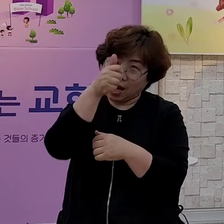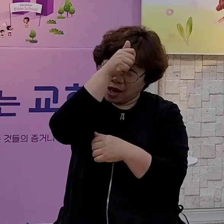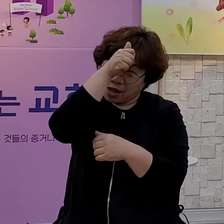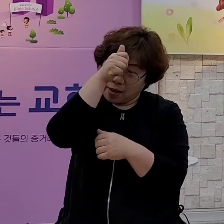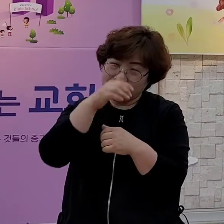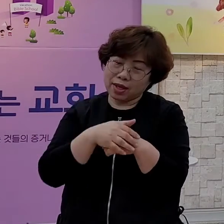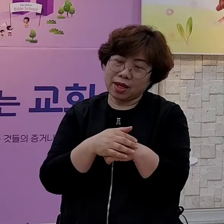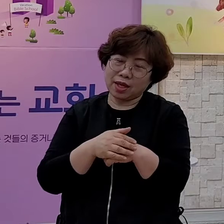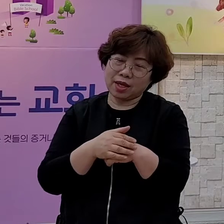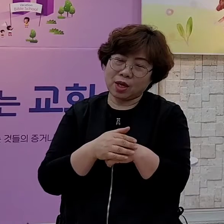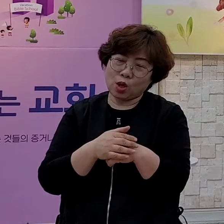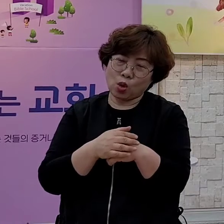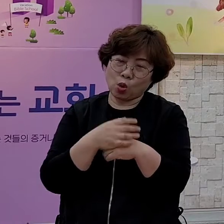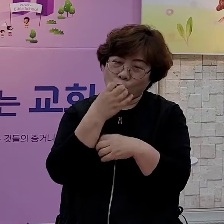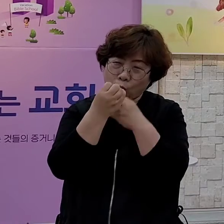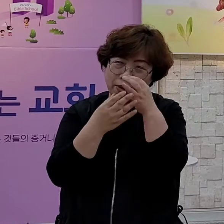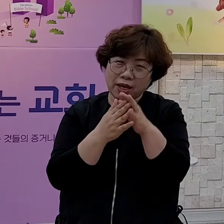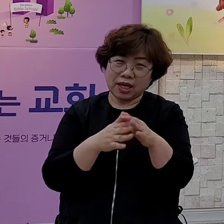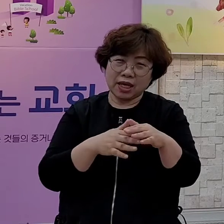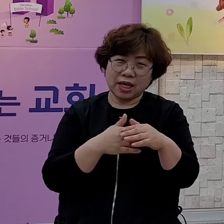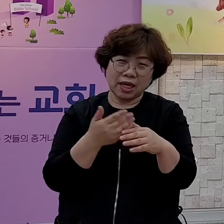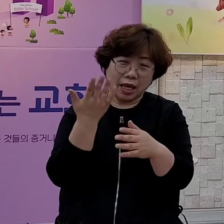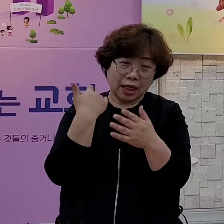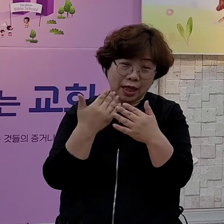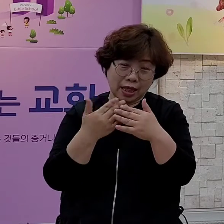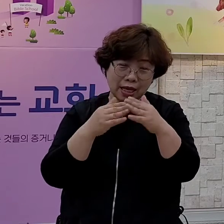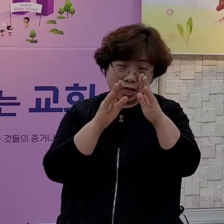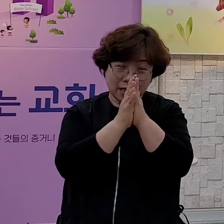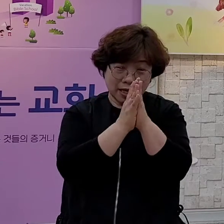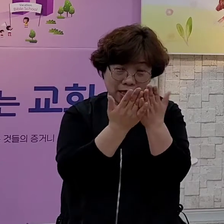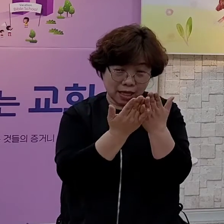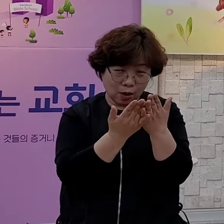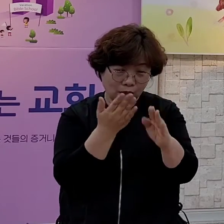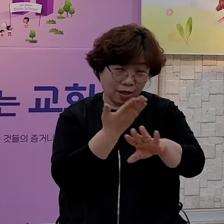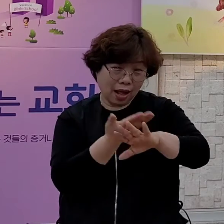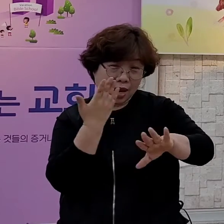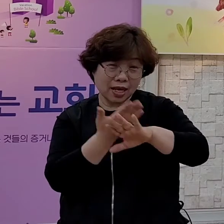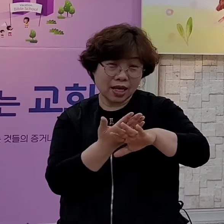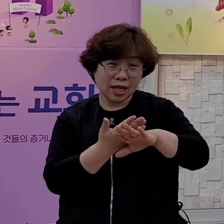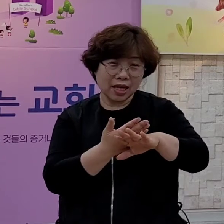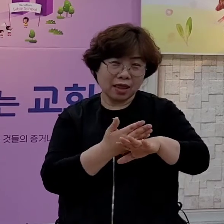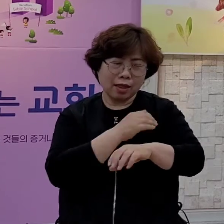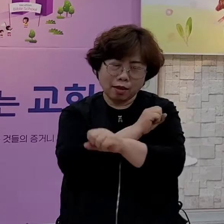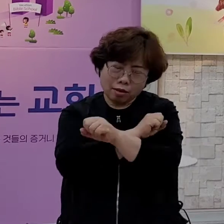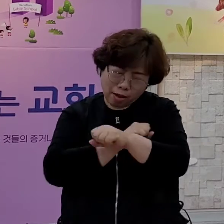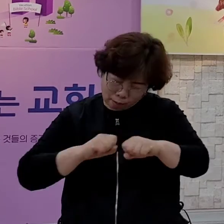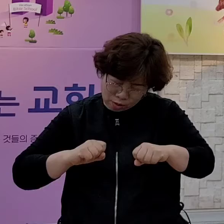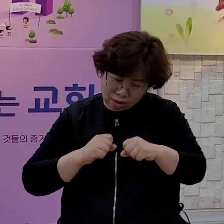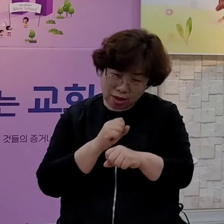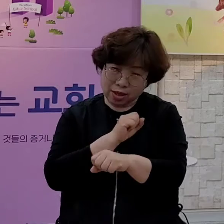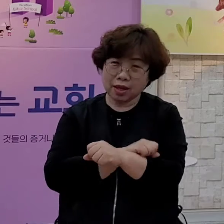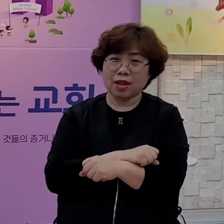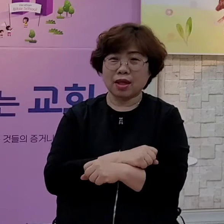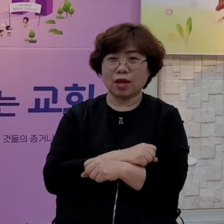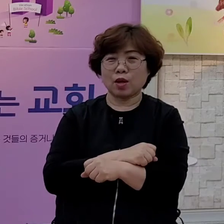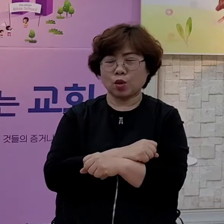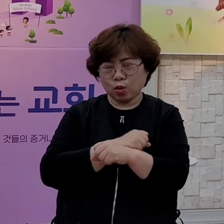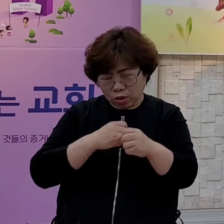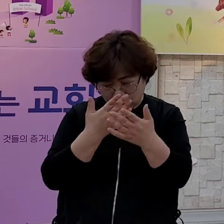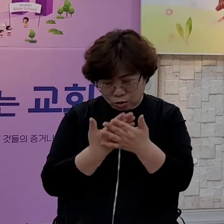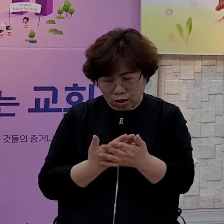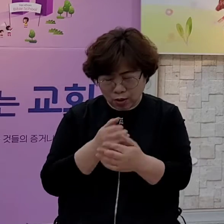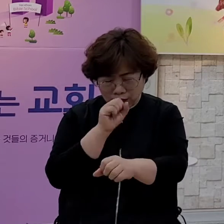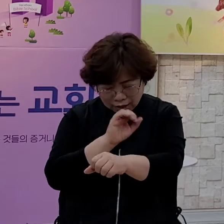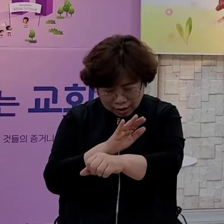했다면 아마 우리 인류의 역사가 어떻게 됐을지 몰라요. 이렇게까지 오지 않아도 하나님 용서해 주실 그런 하나님이 아니셨을까 이런